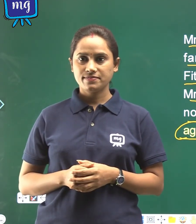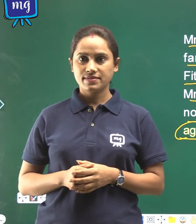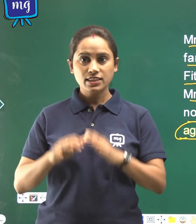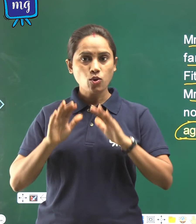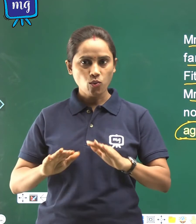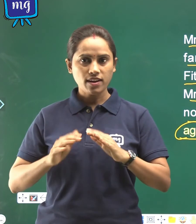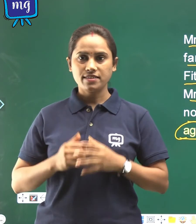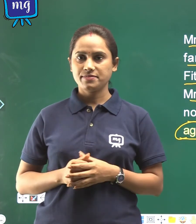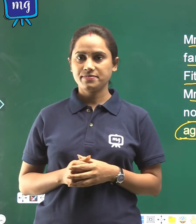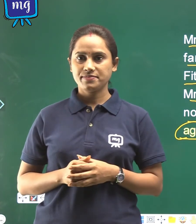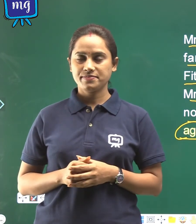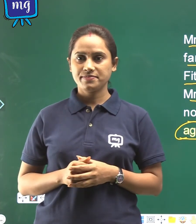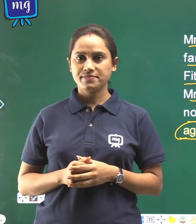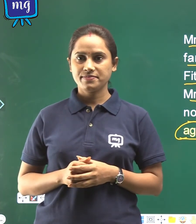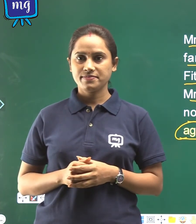रोकना,